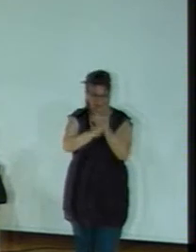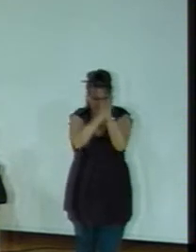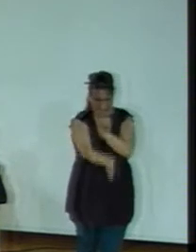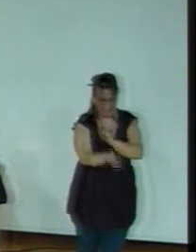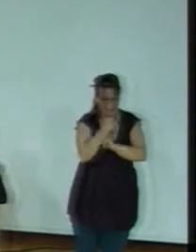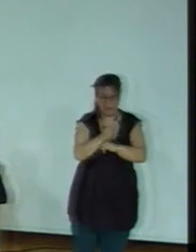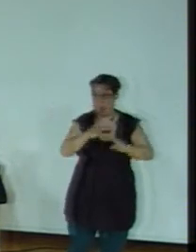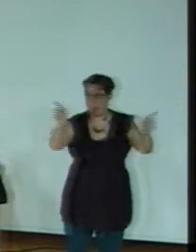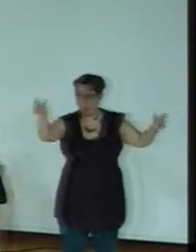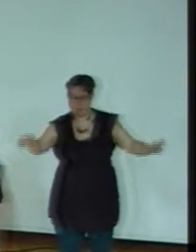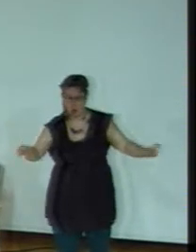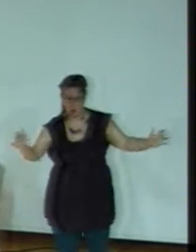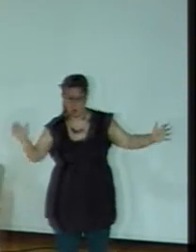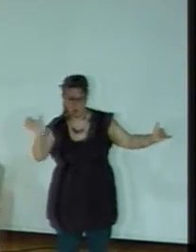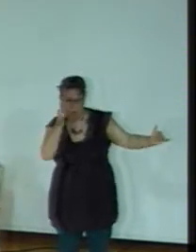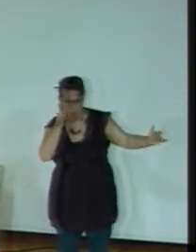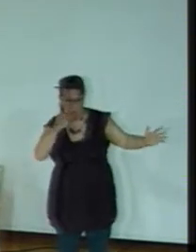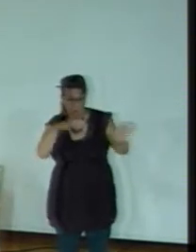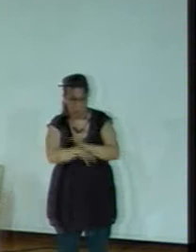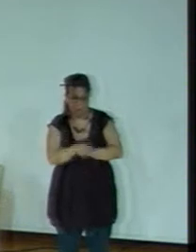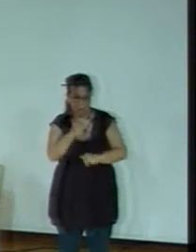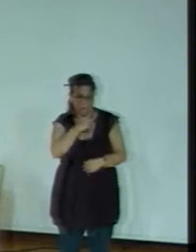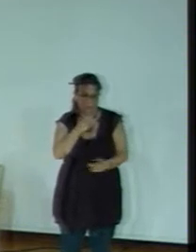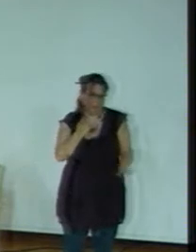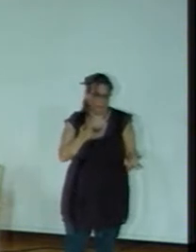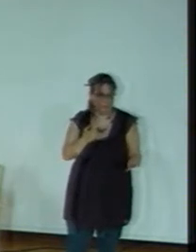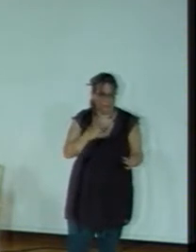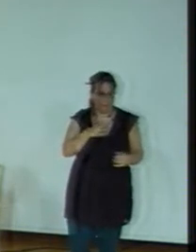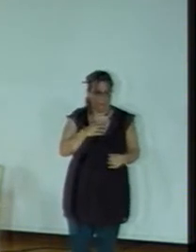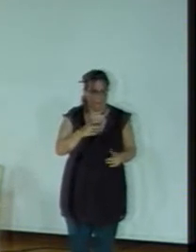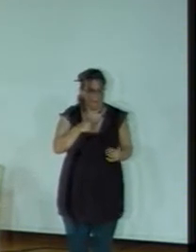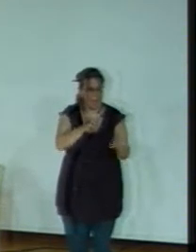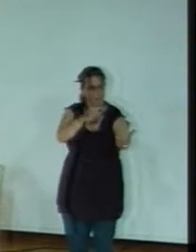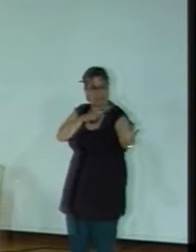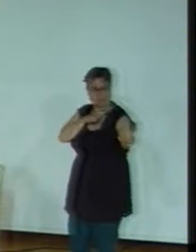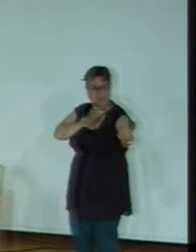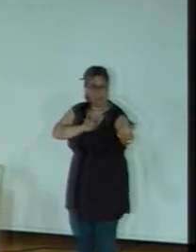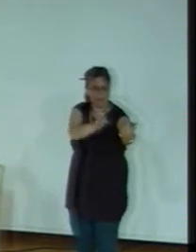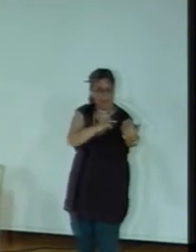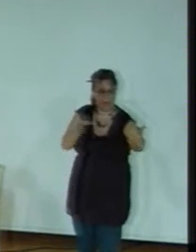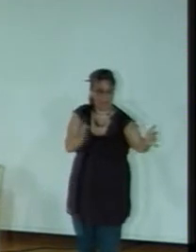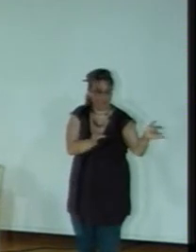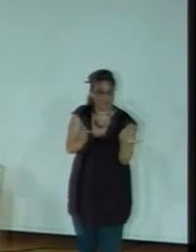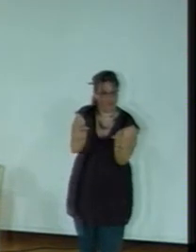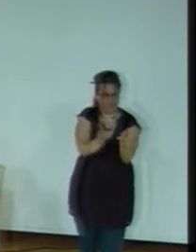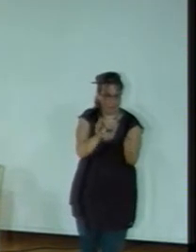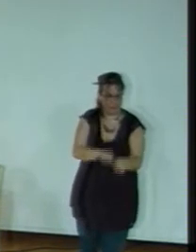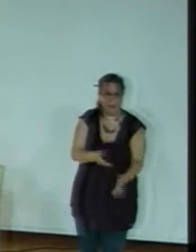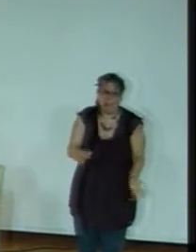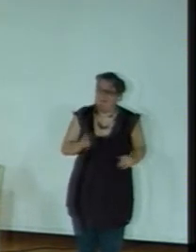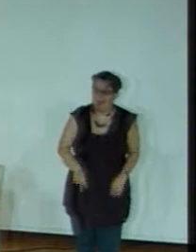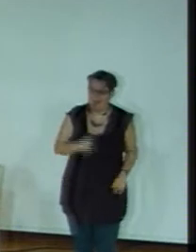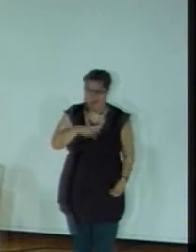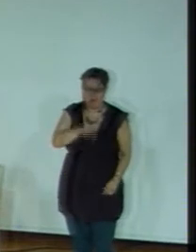C'est seulement ceux qui seraient entre les deux ordinateurs. Or, en pratique, aujourd'hui, ce qui est le plus fréquent, c'est qu'effectivement, quand deux personnes s'écrivent,